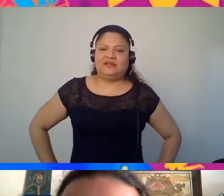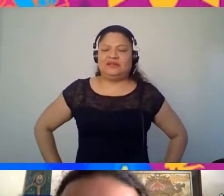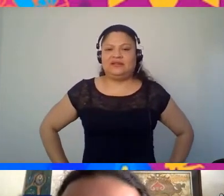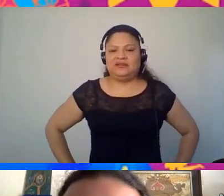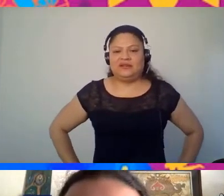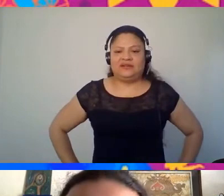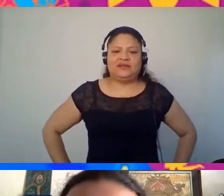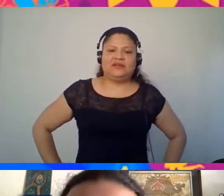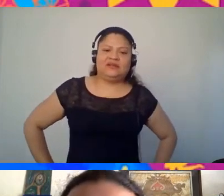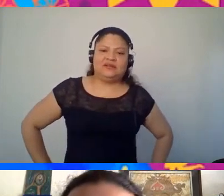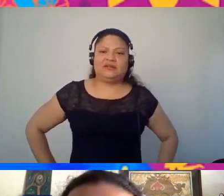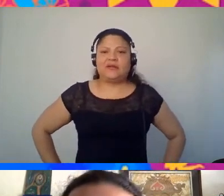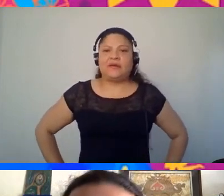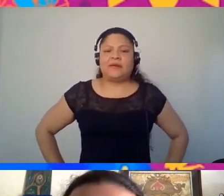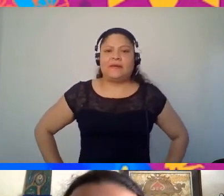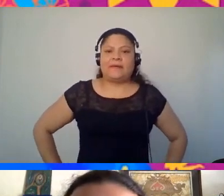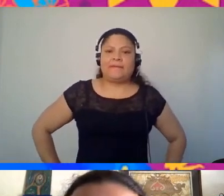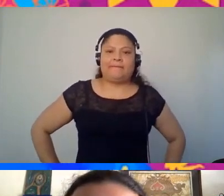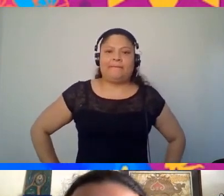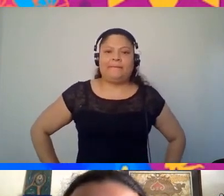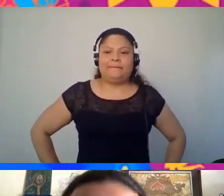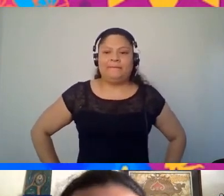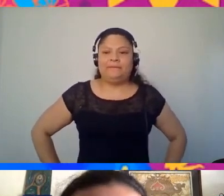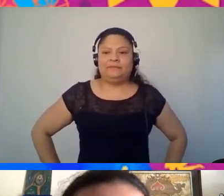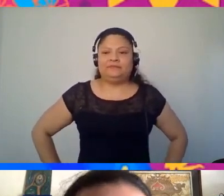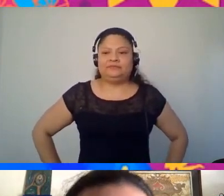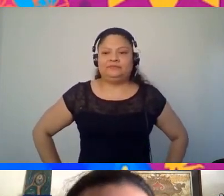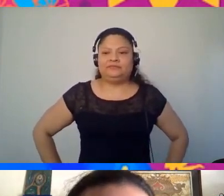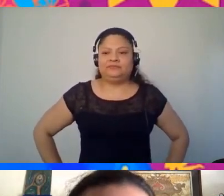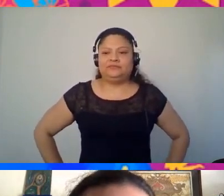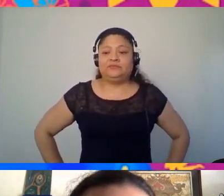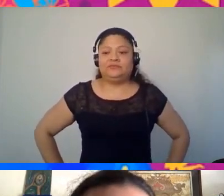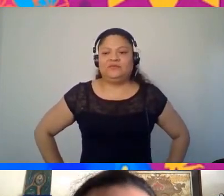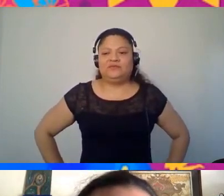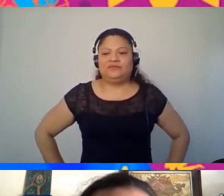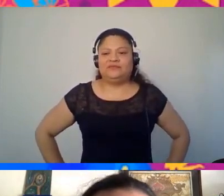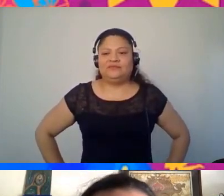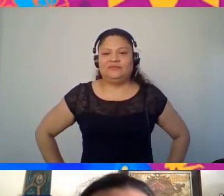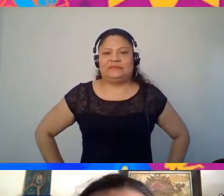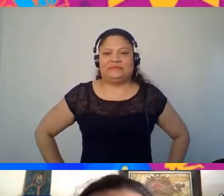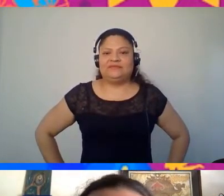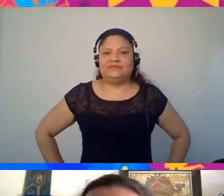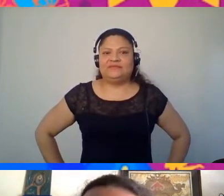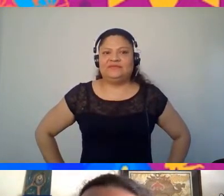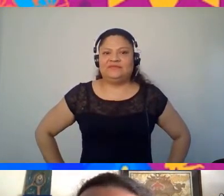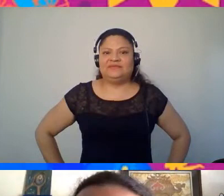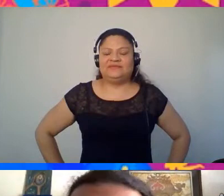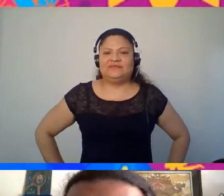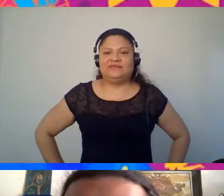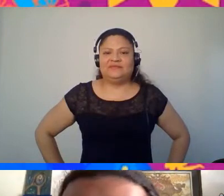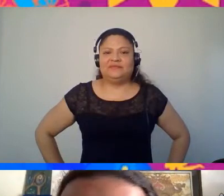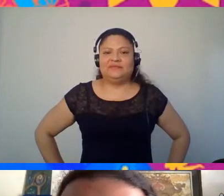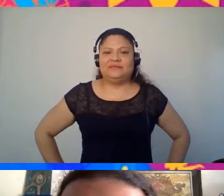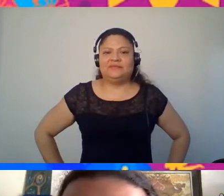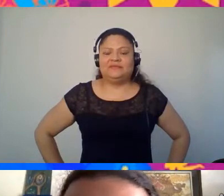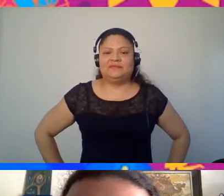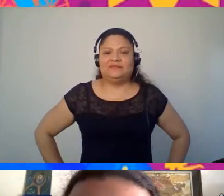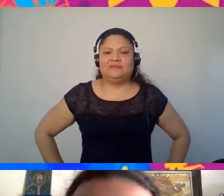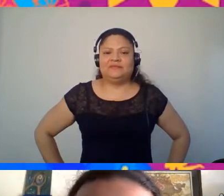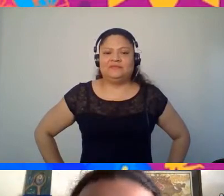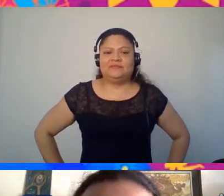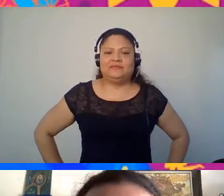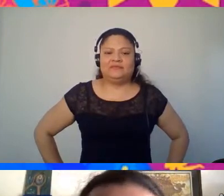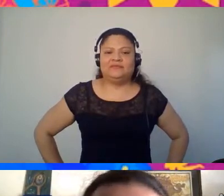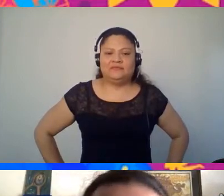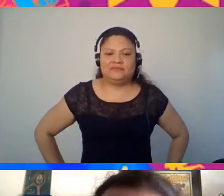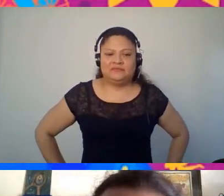mexicano, ¿ustedes tomaron algún tipo de curso para poder incursionar en la docencia de las matemáticas? Es decir, entiendo la pregunta un poco de